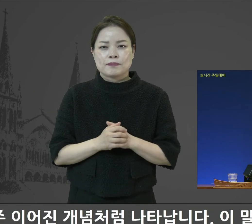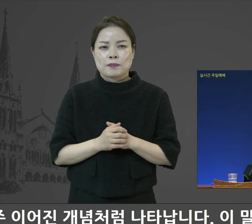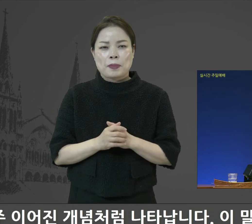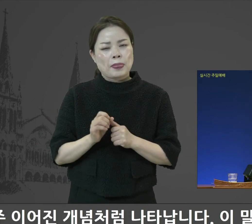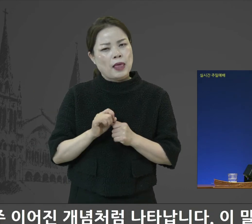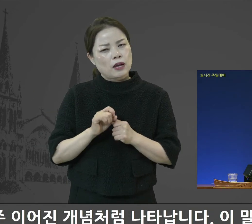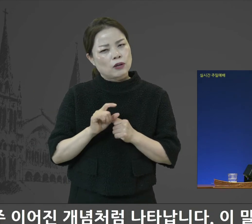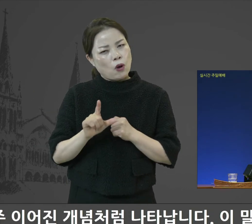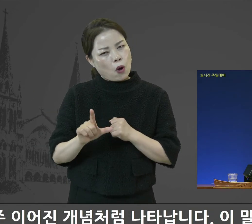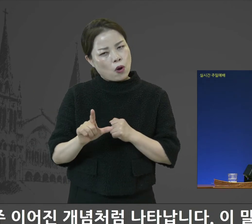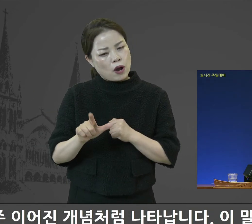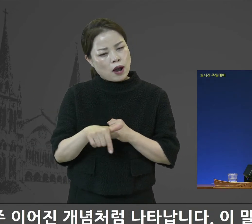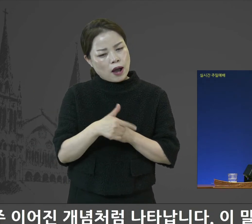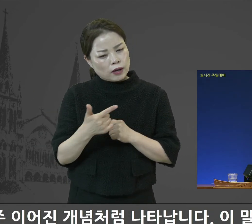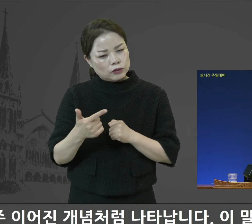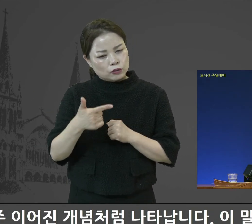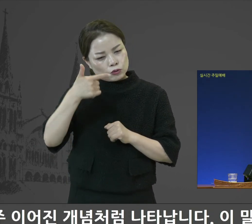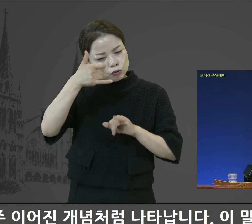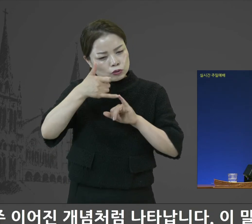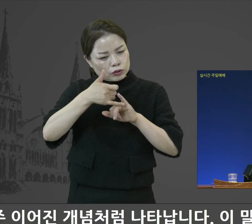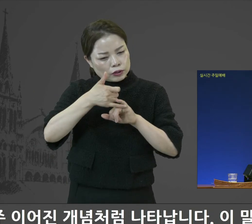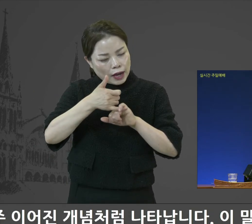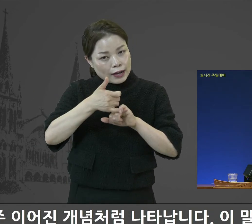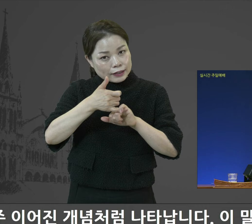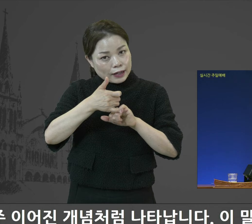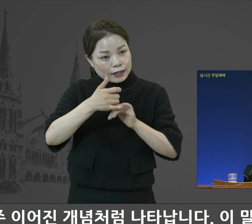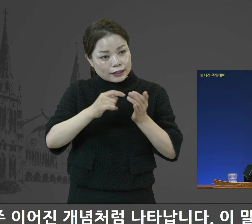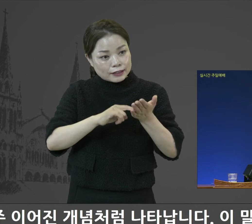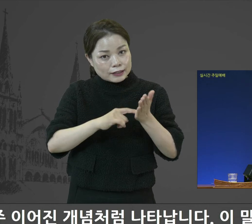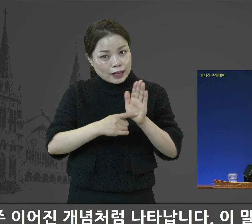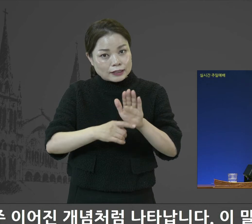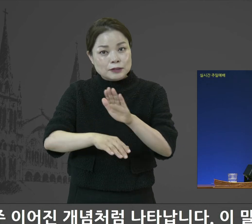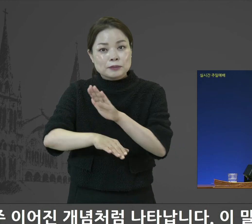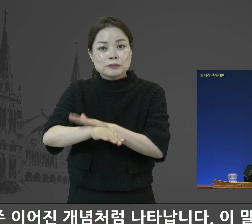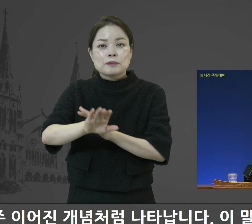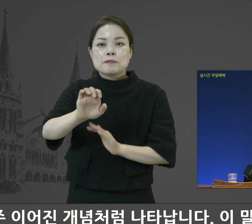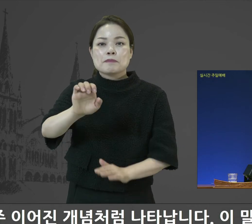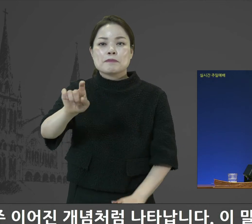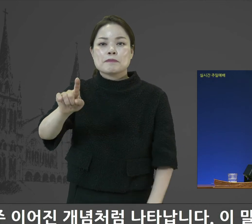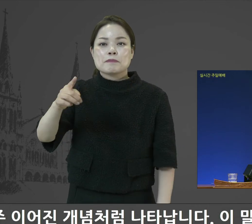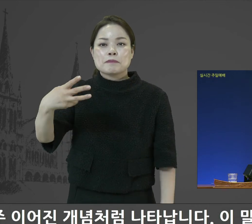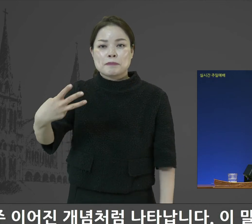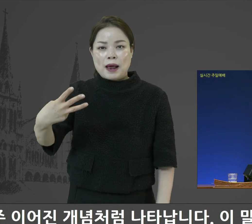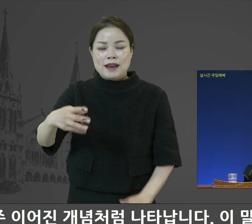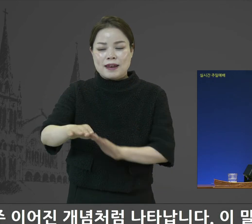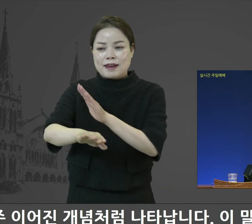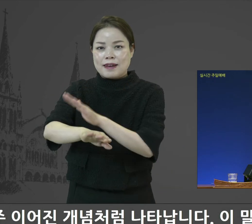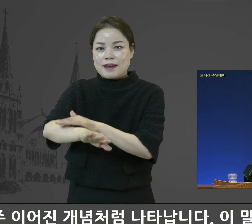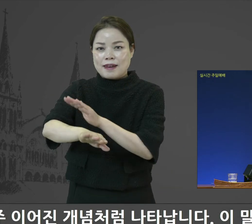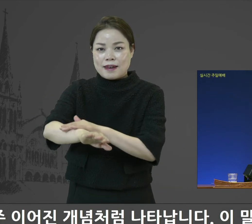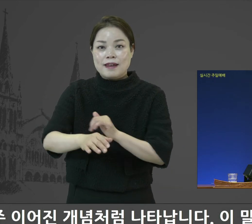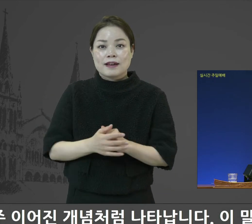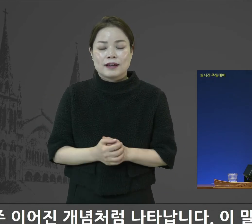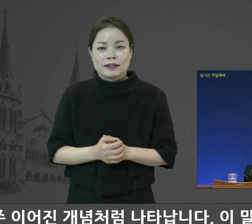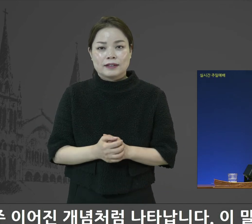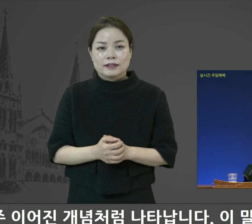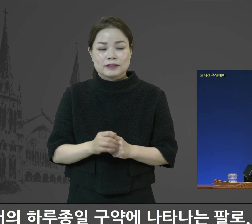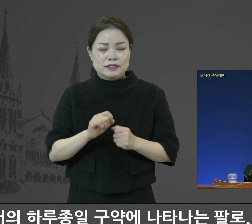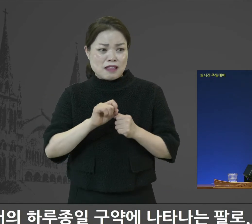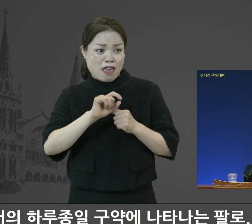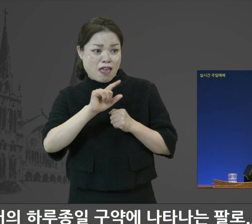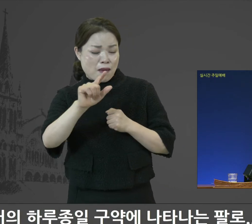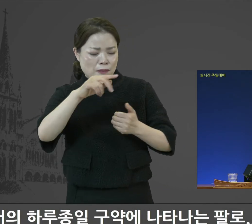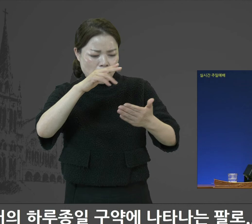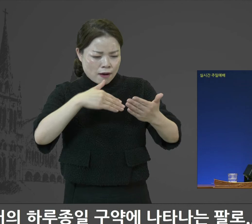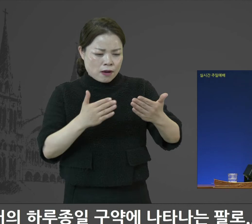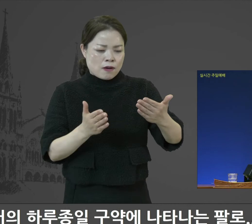거의 하루 종일 구약에 나타나는 팔로 이 부분만 이제 샅샅이 봤습니다. 다 본 것 같아요. 근데 뭐